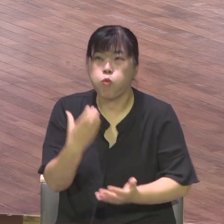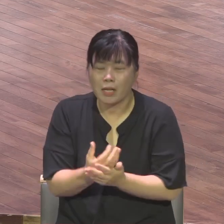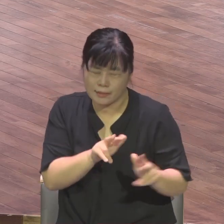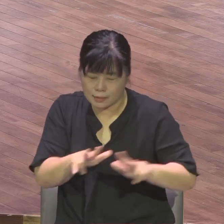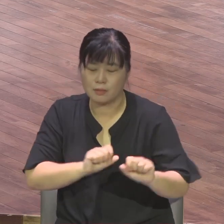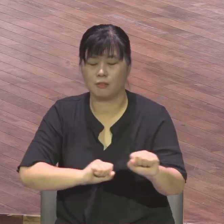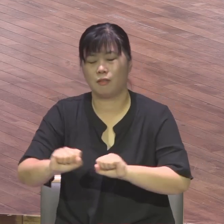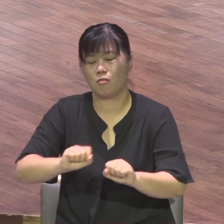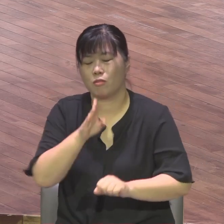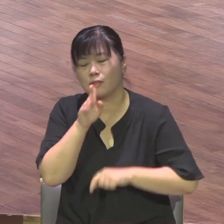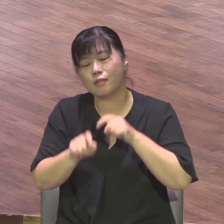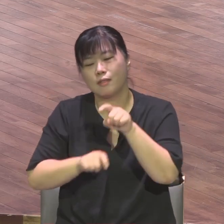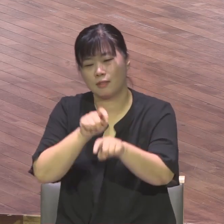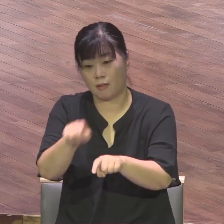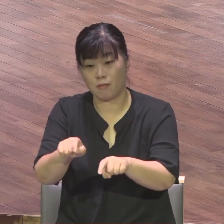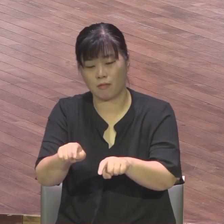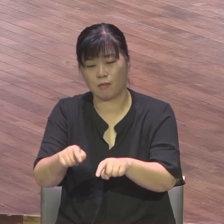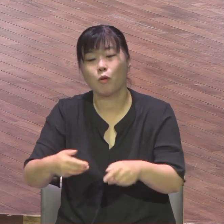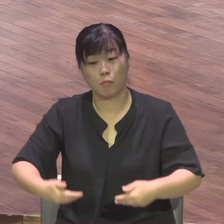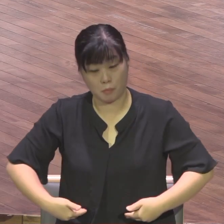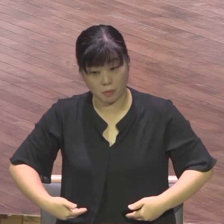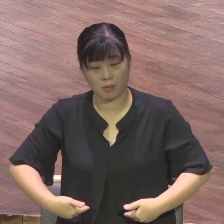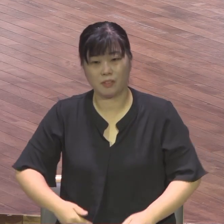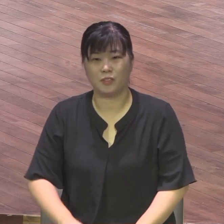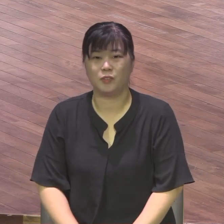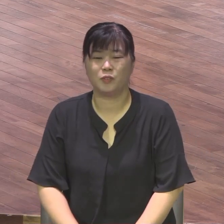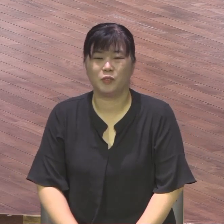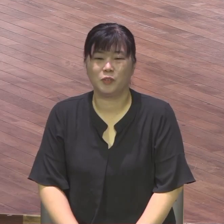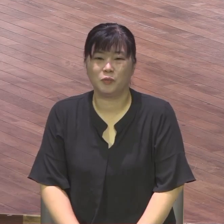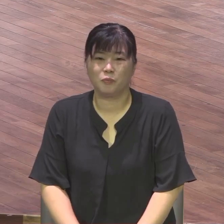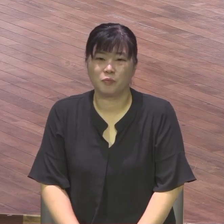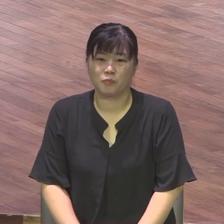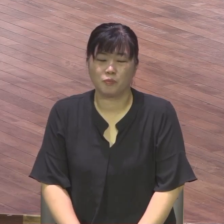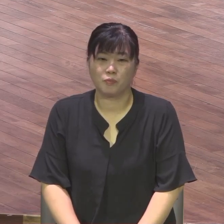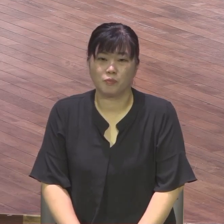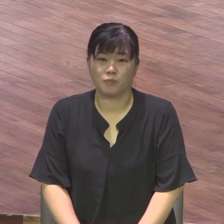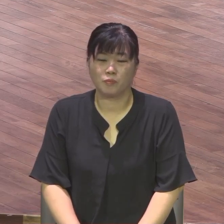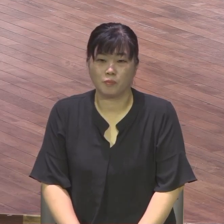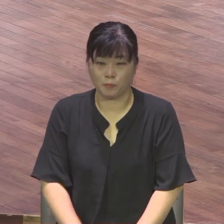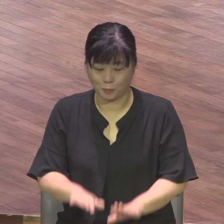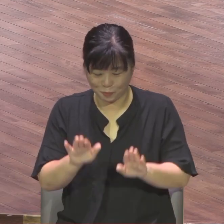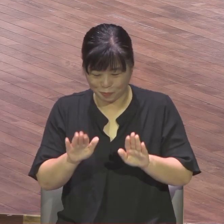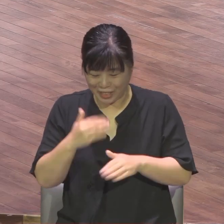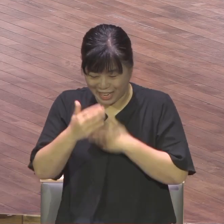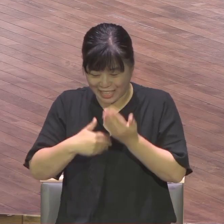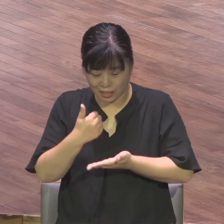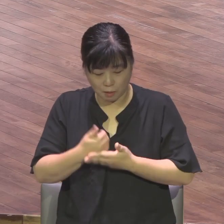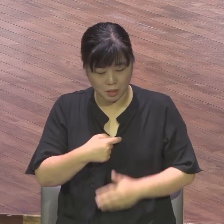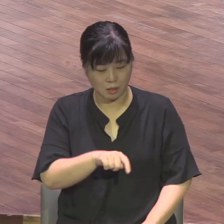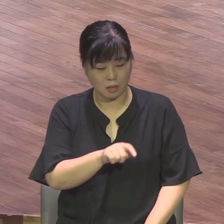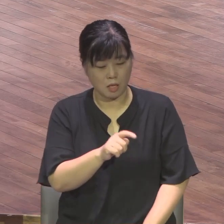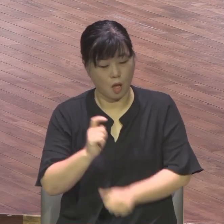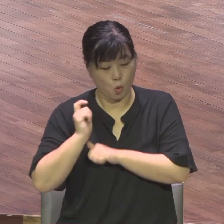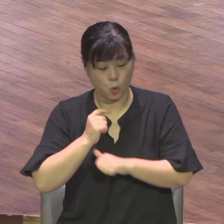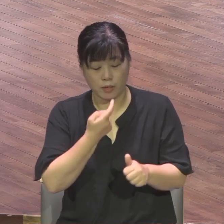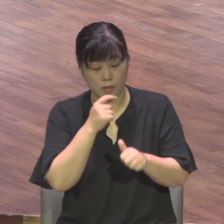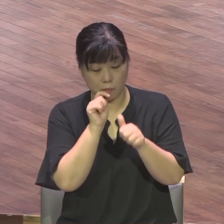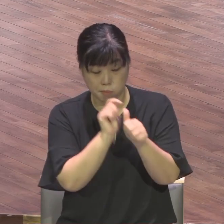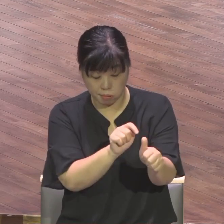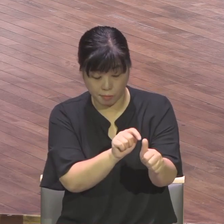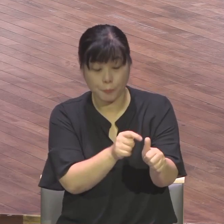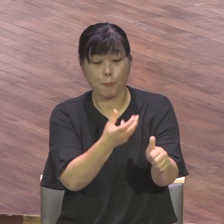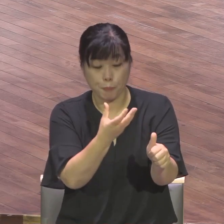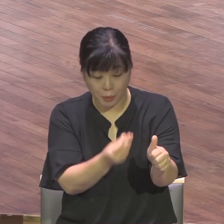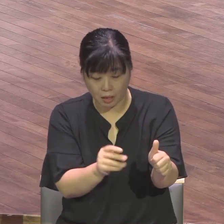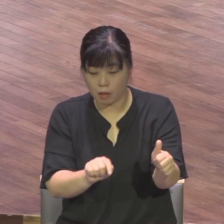이어지는 본문 9절 이후에 보면 하나님께서 요파에 있던 이 베드로에게도 환상을 보여줍니다. 환상을 보여줘요.